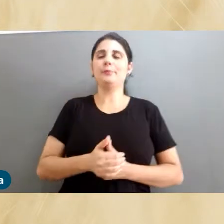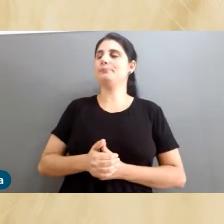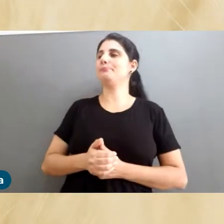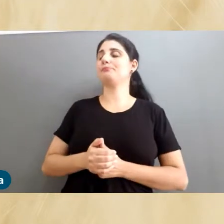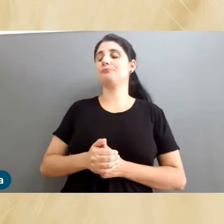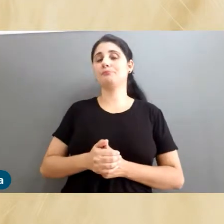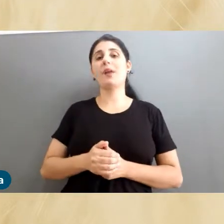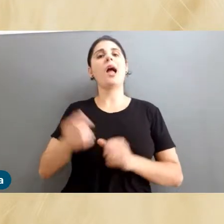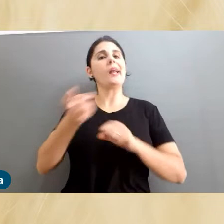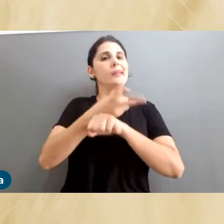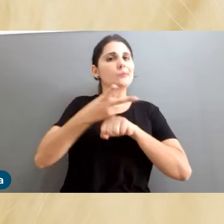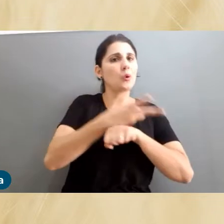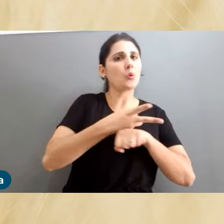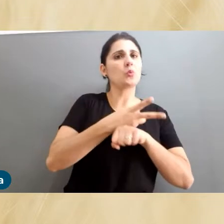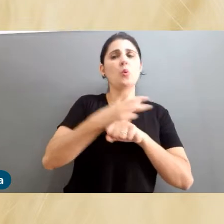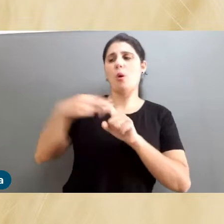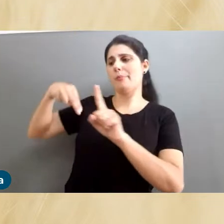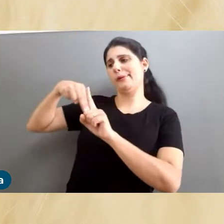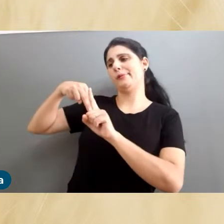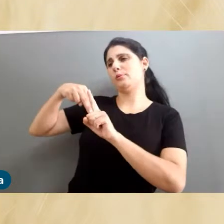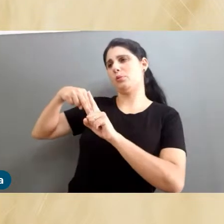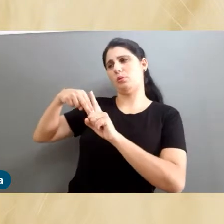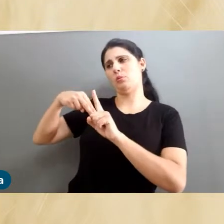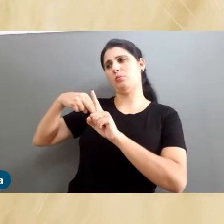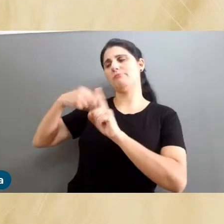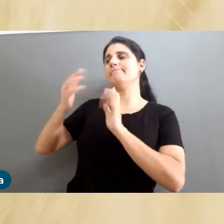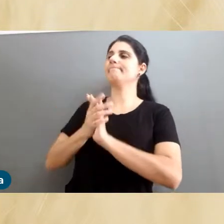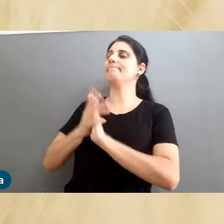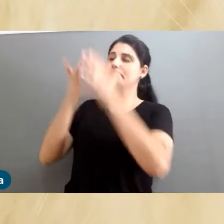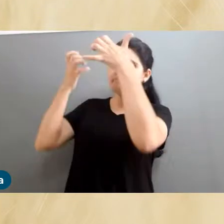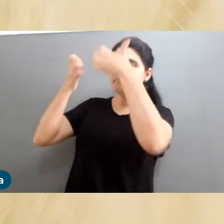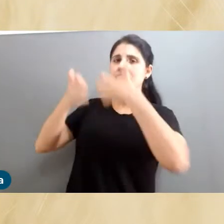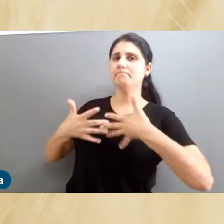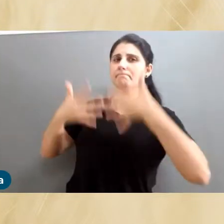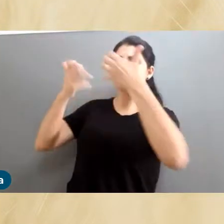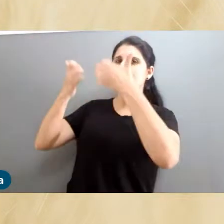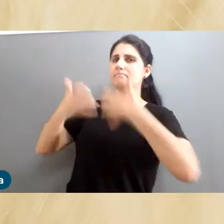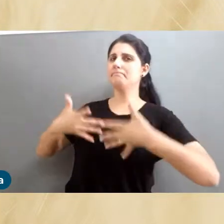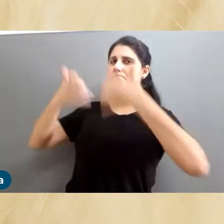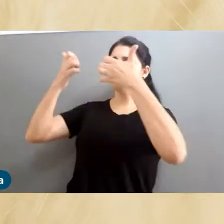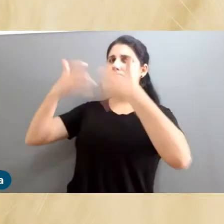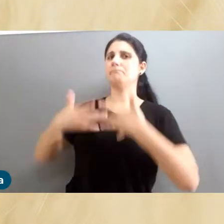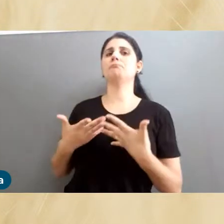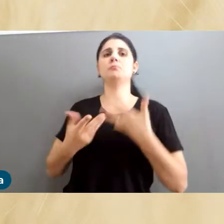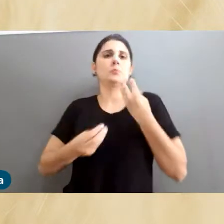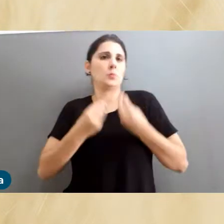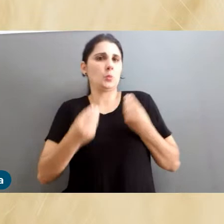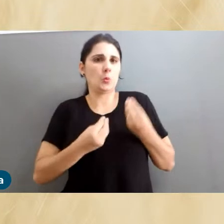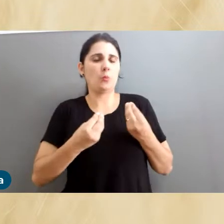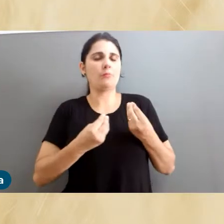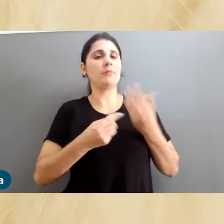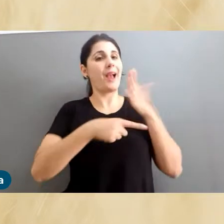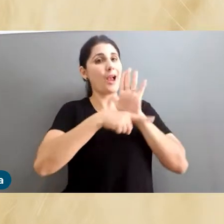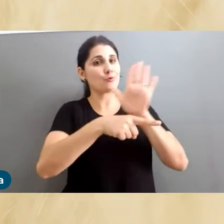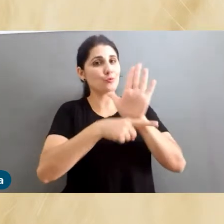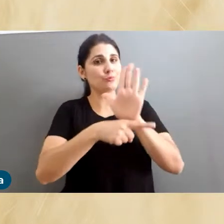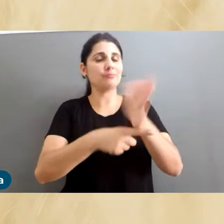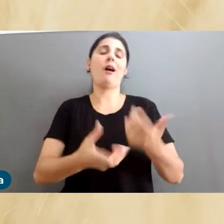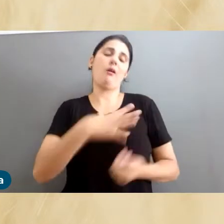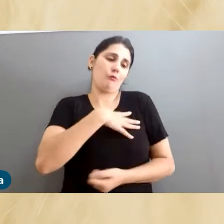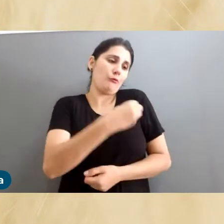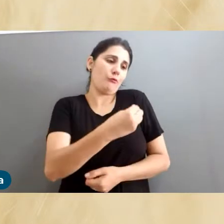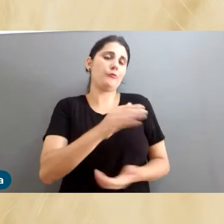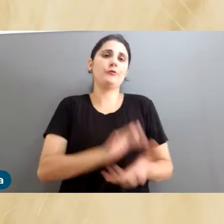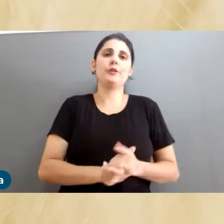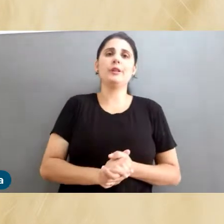Clódio, o seu mentor, expõe a sua necessidade, o seu desejo de cooperar com o seu filho.